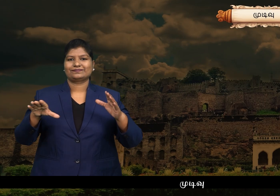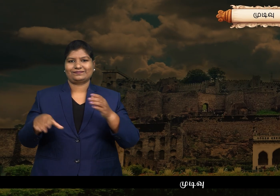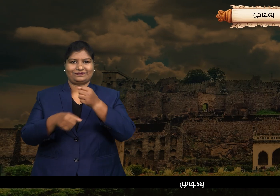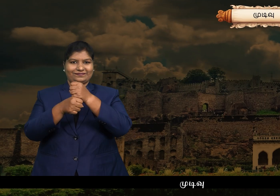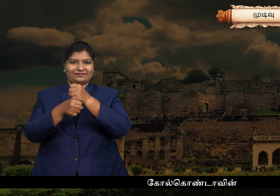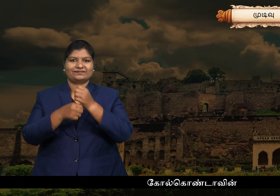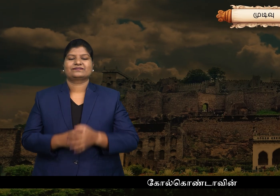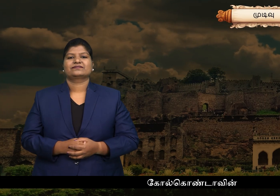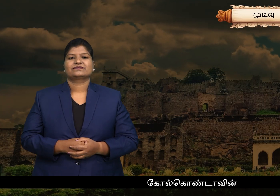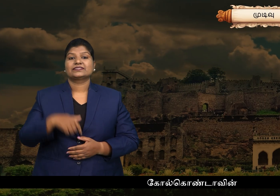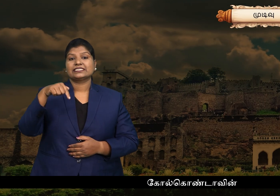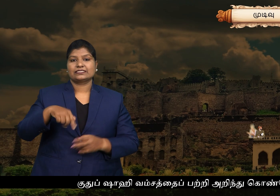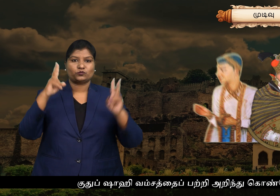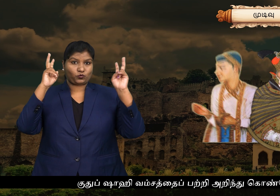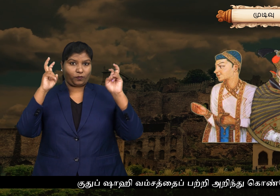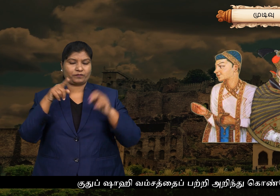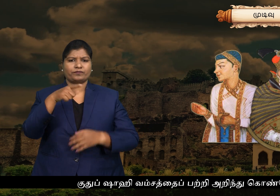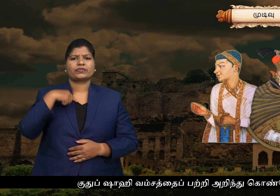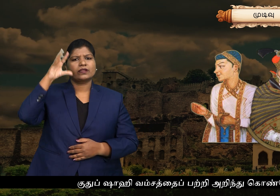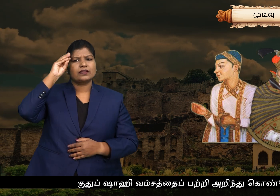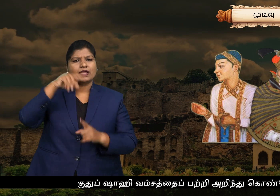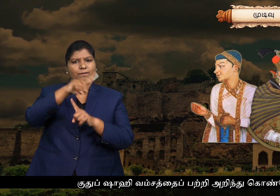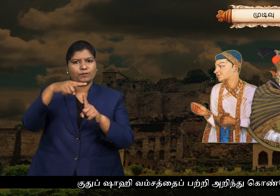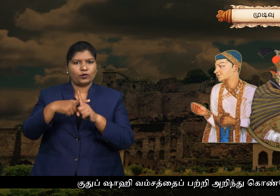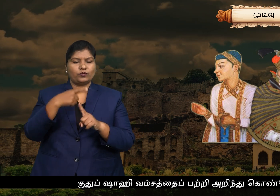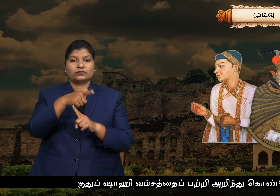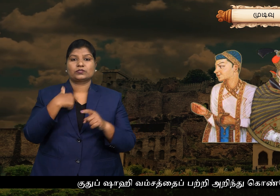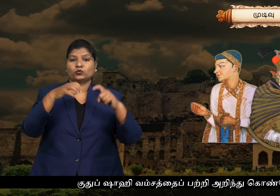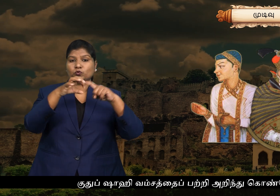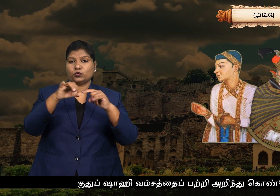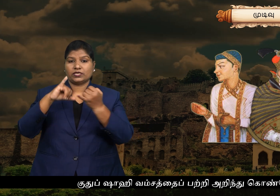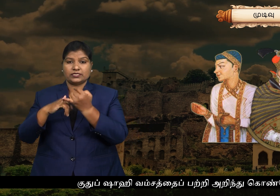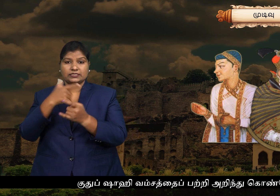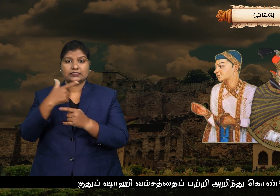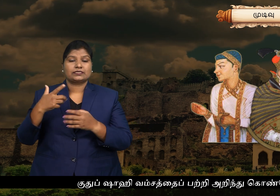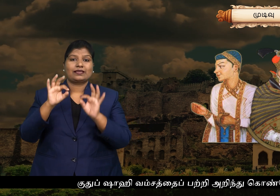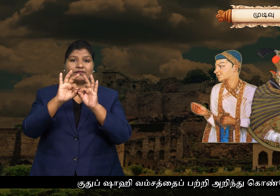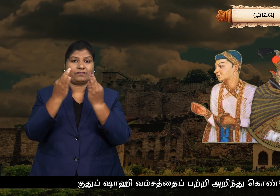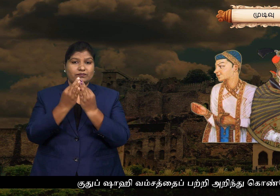முடிவு: கோல்கொண்டாவின் குதுப் ஷாஹி வம்சத்தை பற்றி அறிந்து கொண்டோம்.